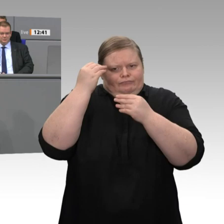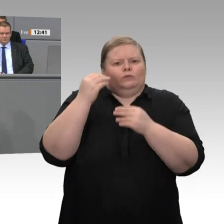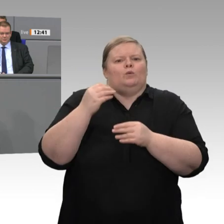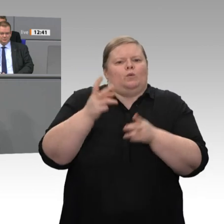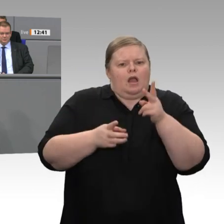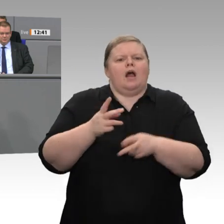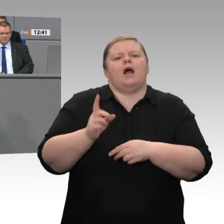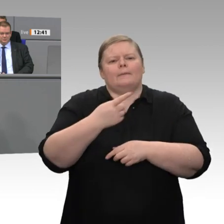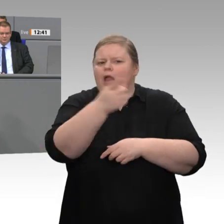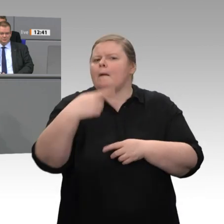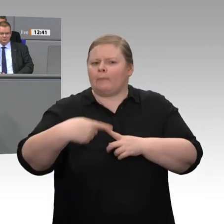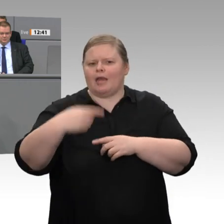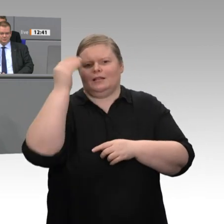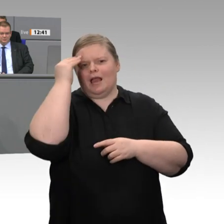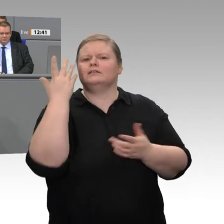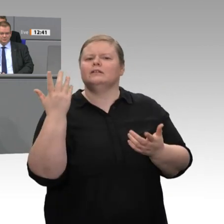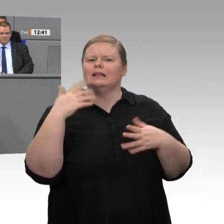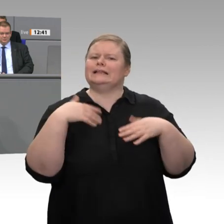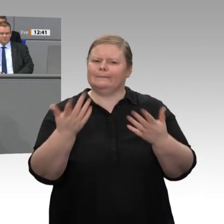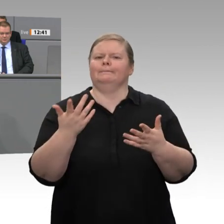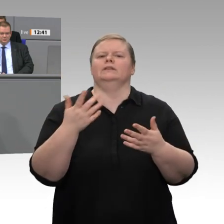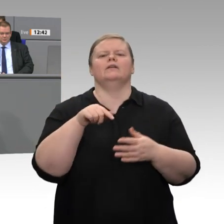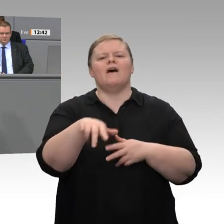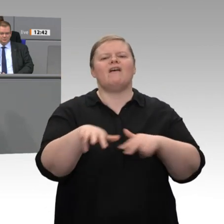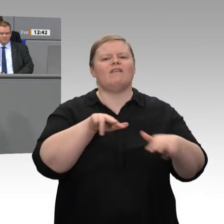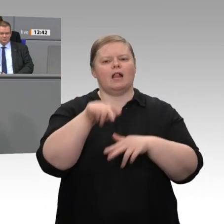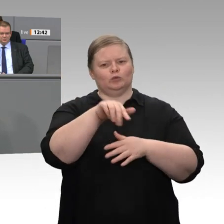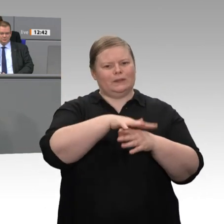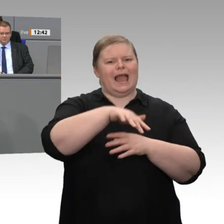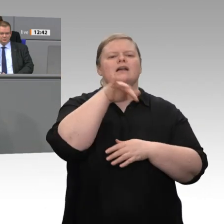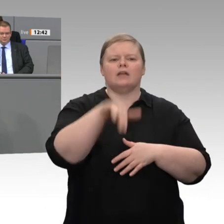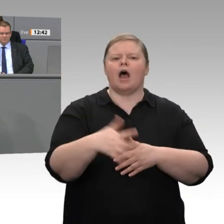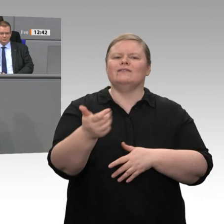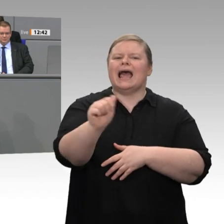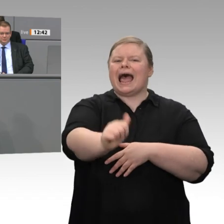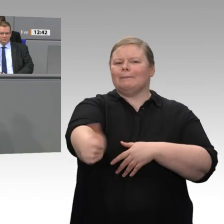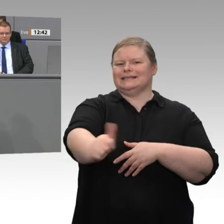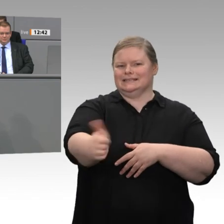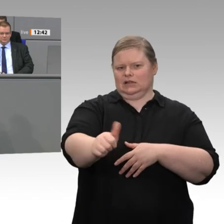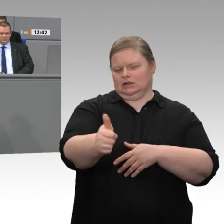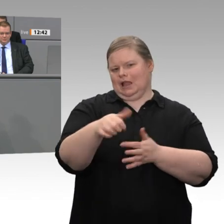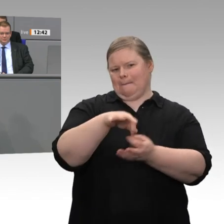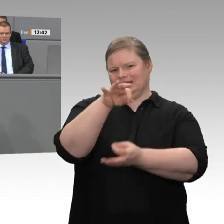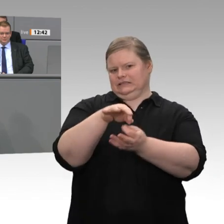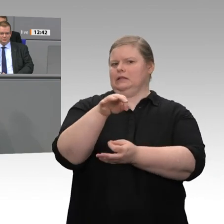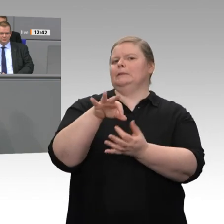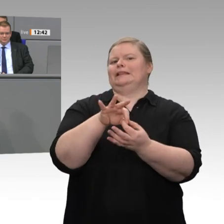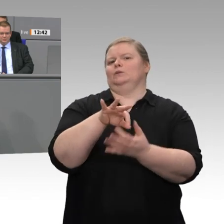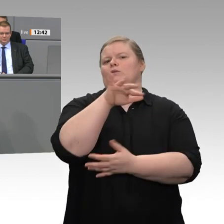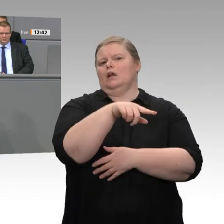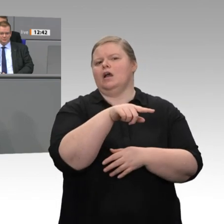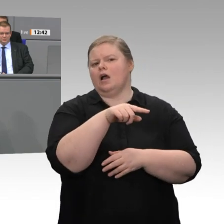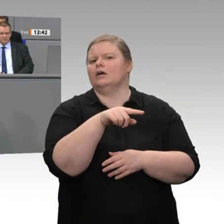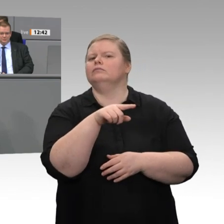dadurch, dass die Verwaltung bestimmte Fälle immer wieder gleich so behandelt, oder die besteht durch eine, ich sag mal, vorweggenommene Verwaltungspraxis, die